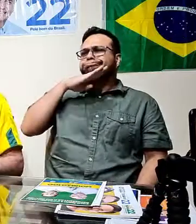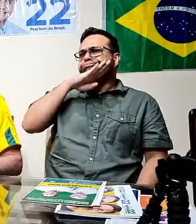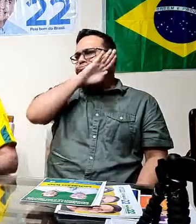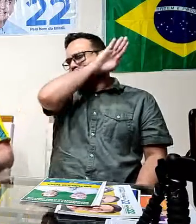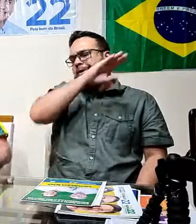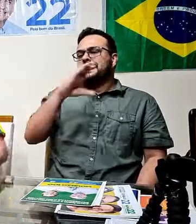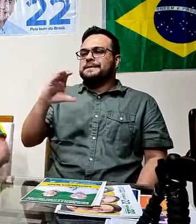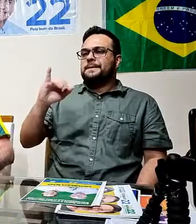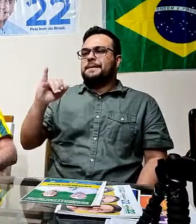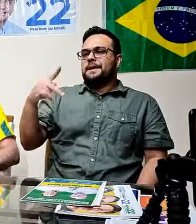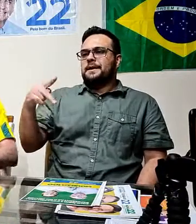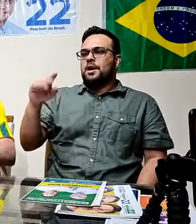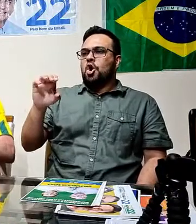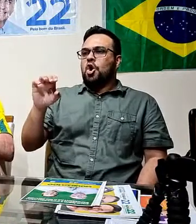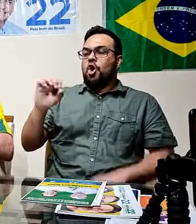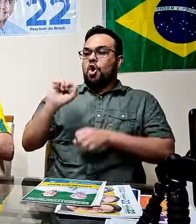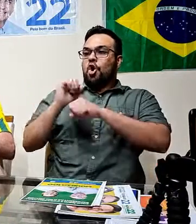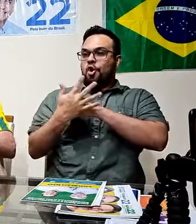Covid.